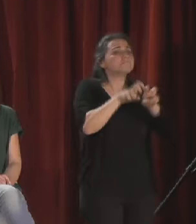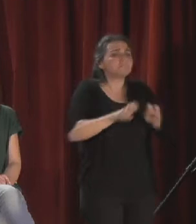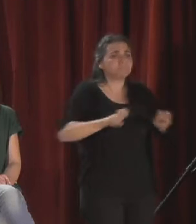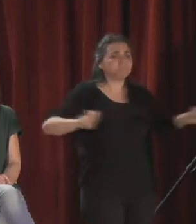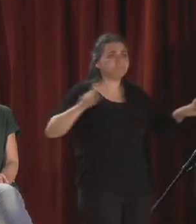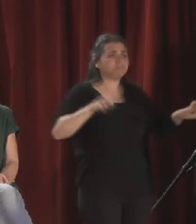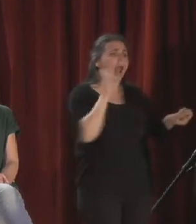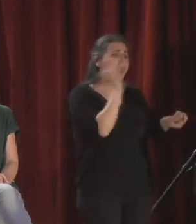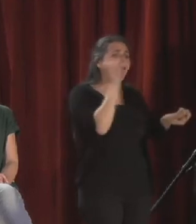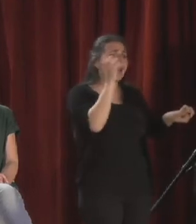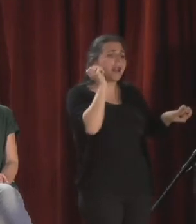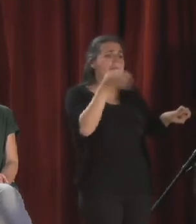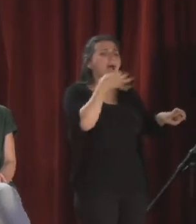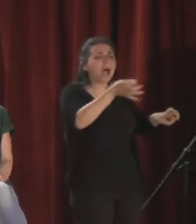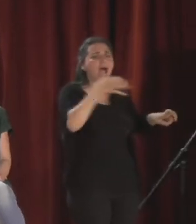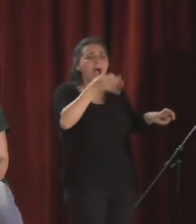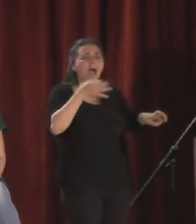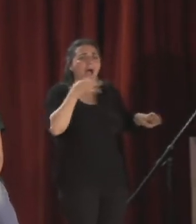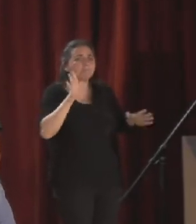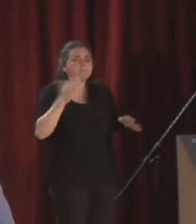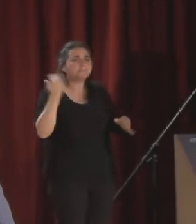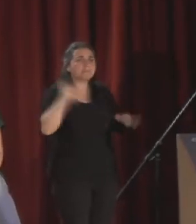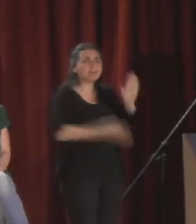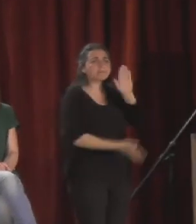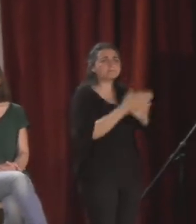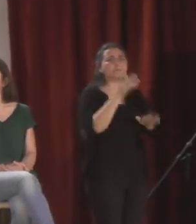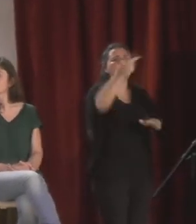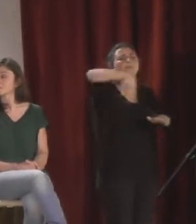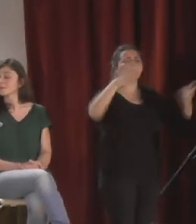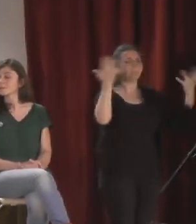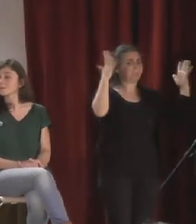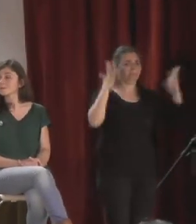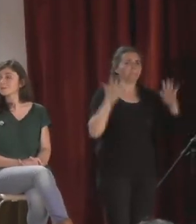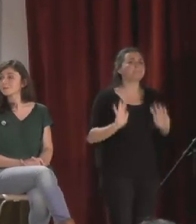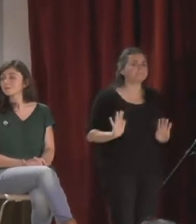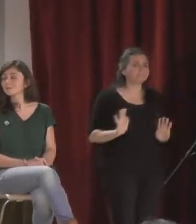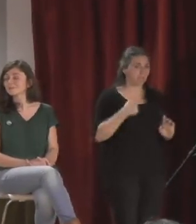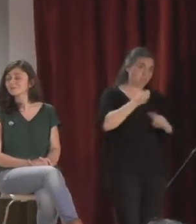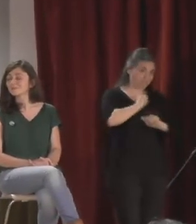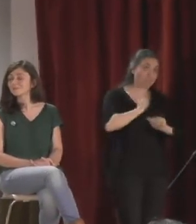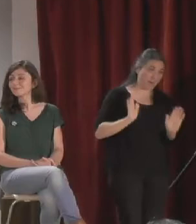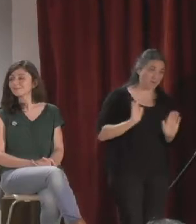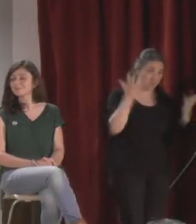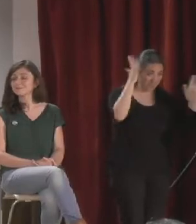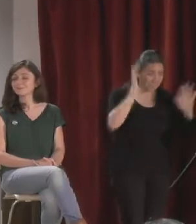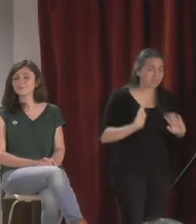speech, e nos vamos tan contentos, nos aplaudides moito, espero, e